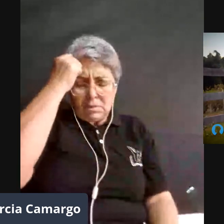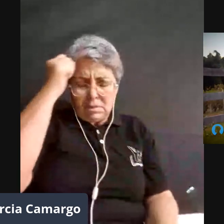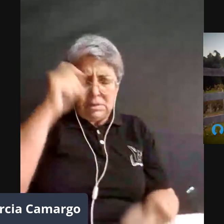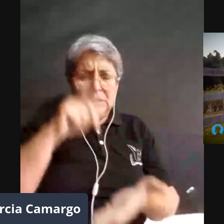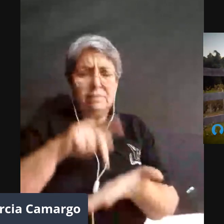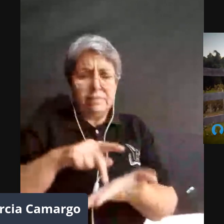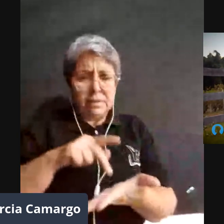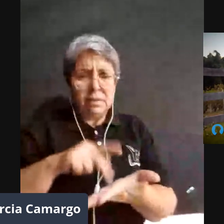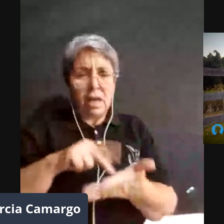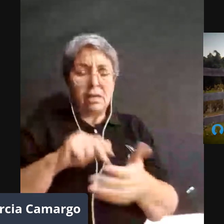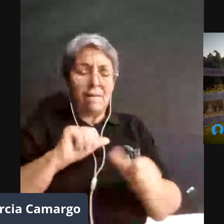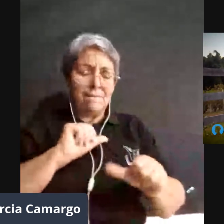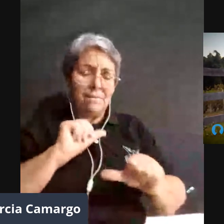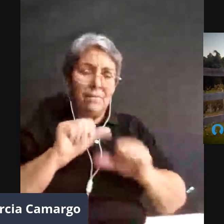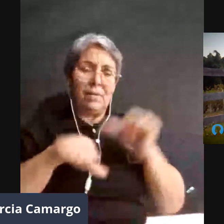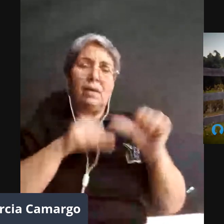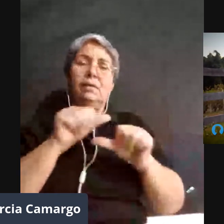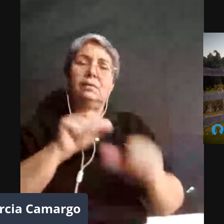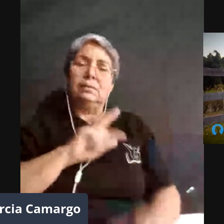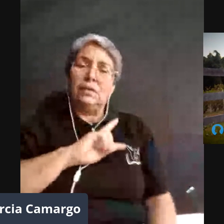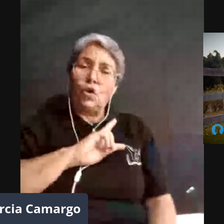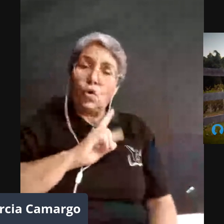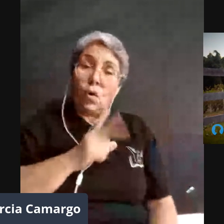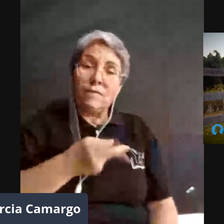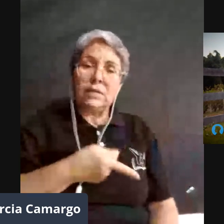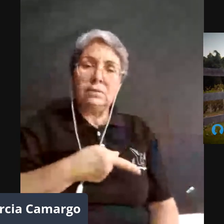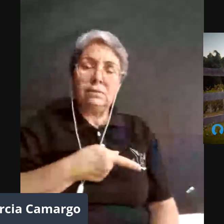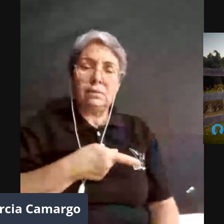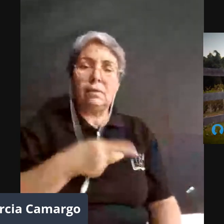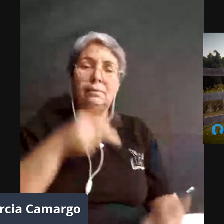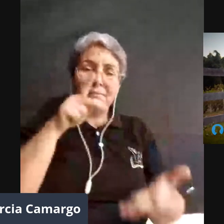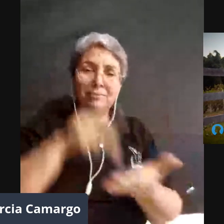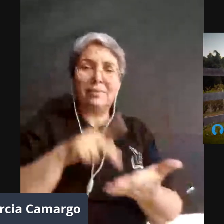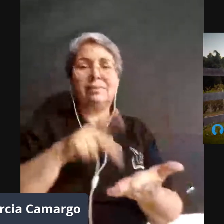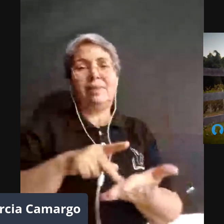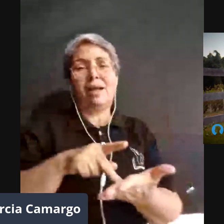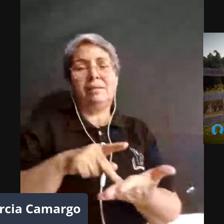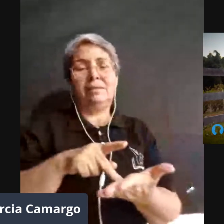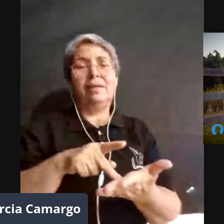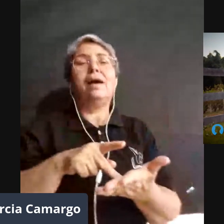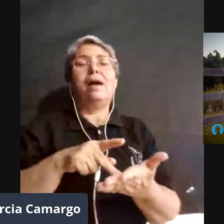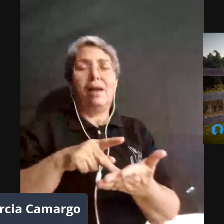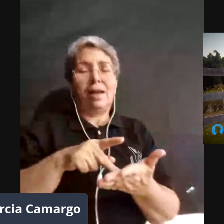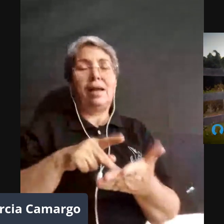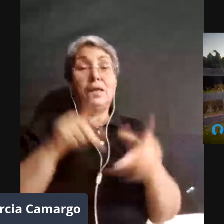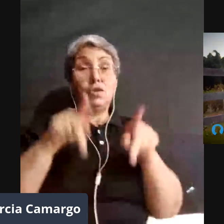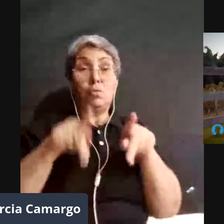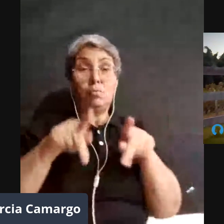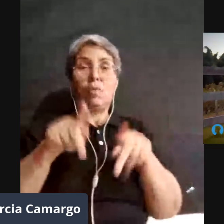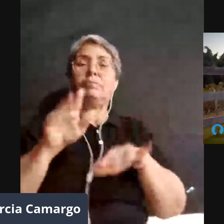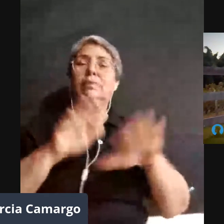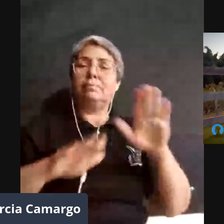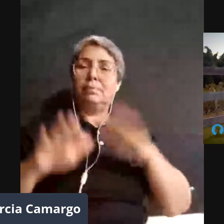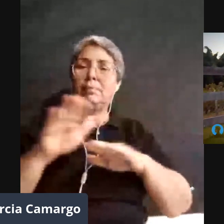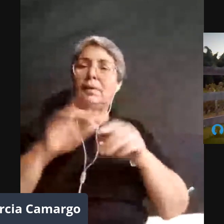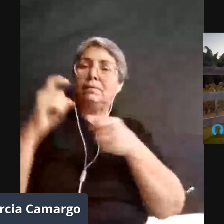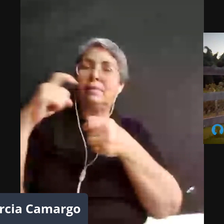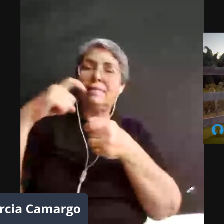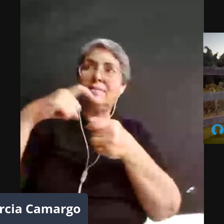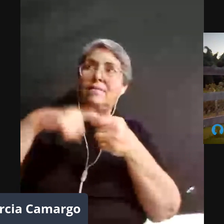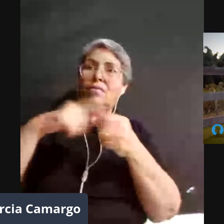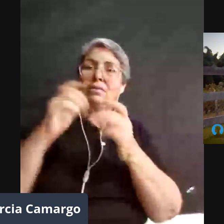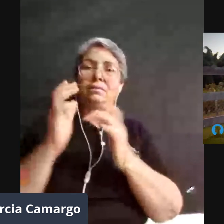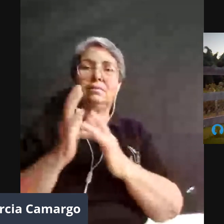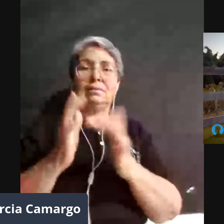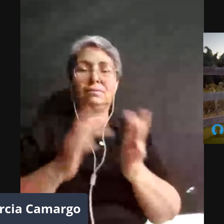E então, meus queridos irmãos, meus queridos amigos, haverá um povo preparado para a vinda do Senhor. A mensagem de